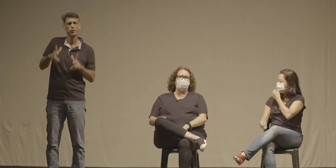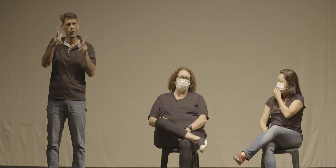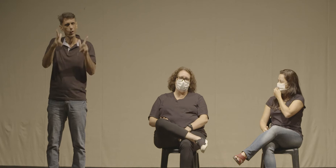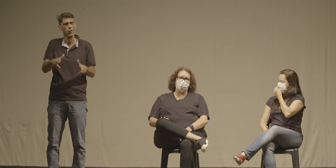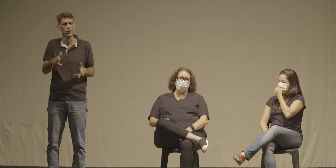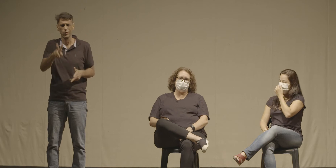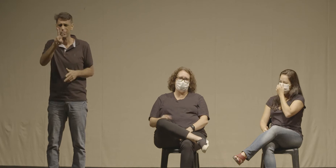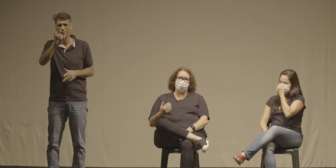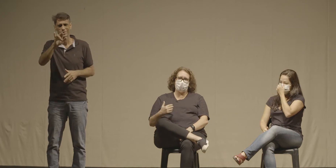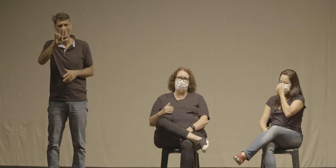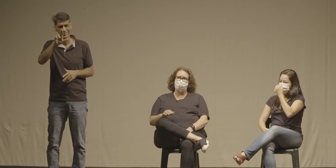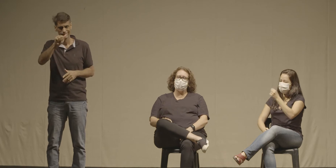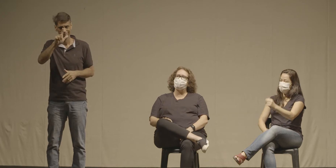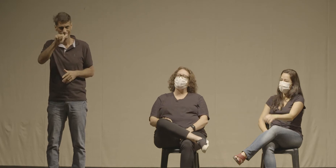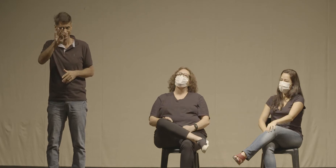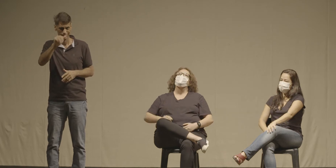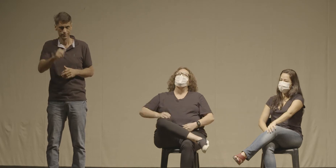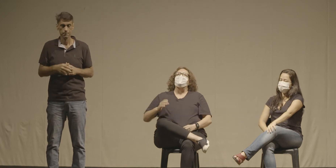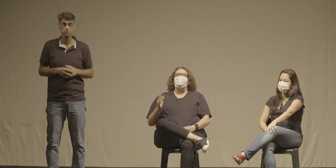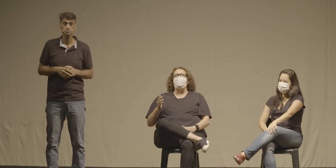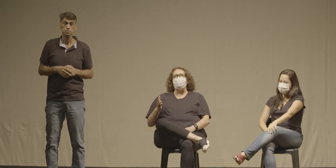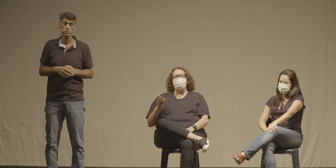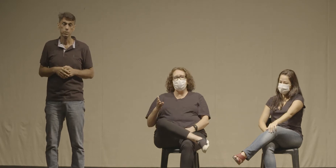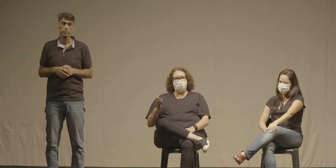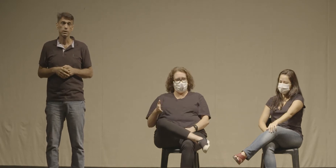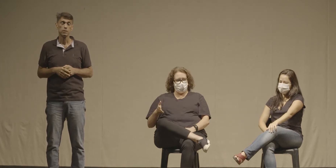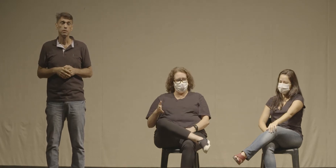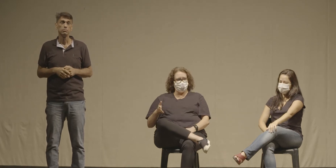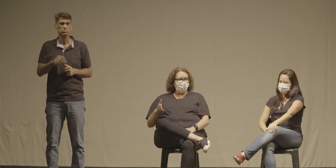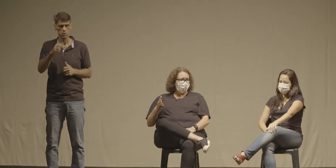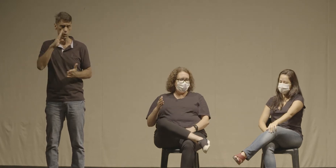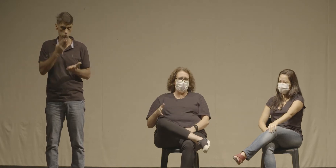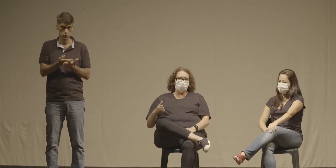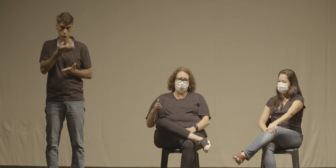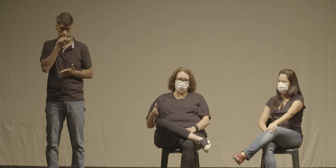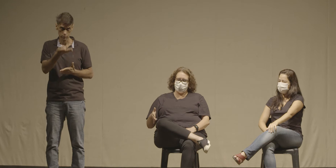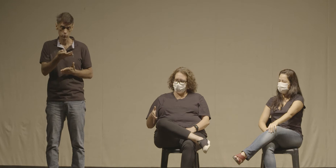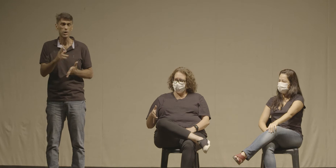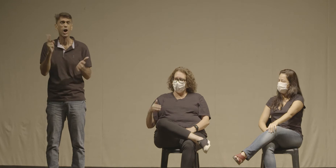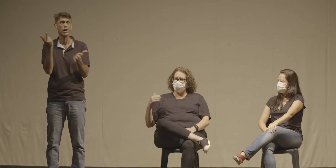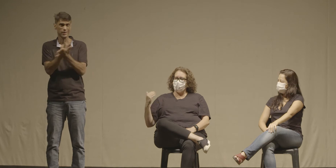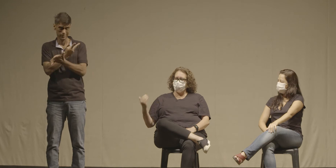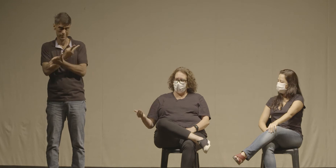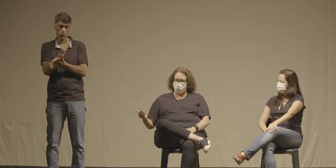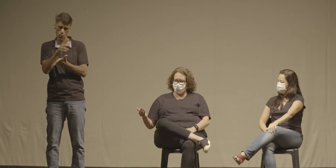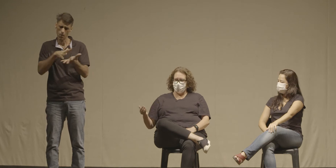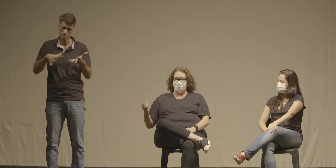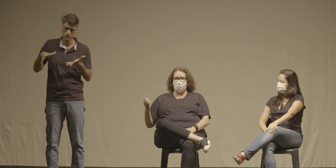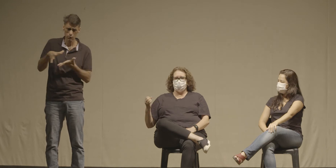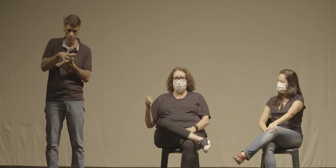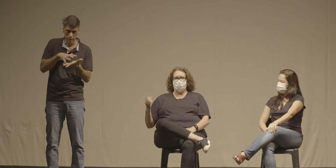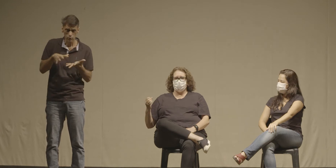te respondendo o meu ponto de vista, eu acredito que o que tem acontecido com esse